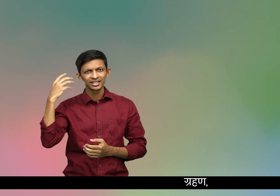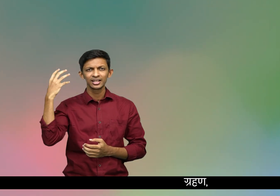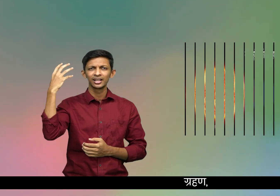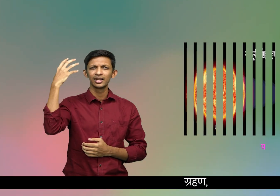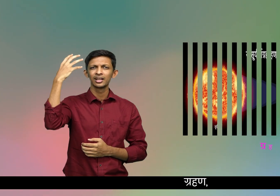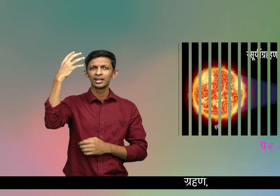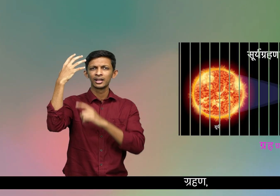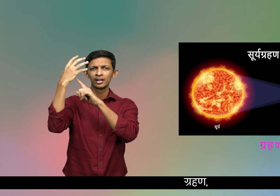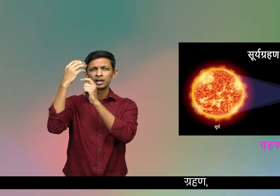ग्रहण